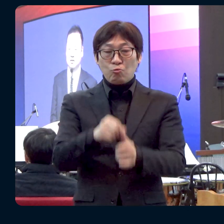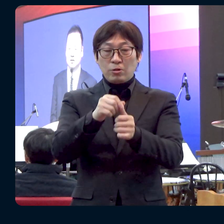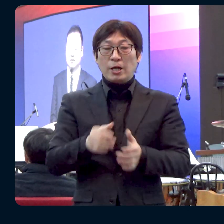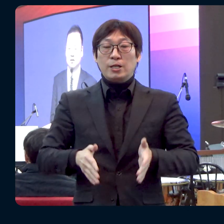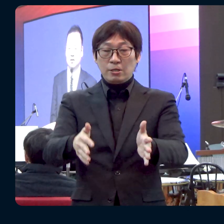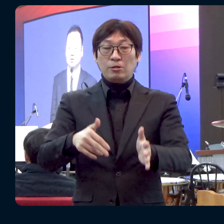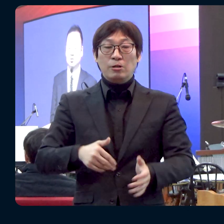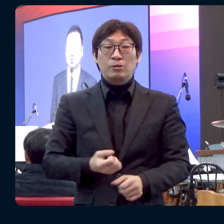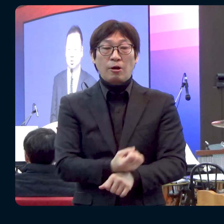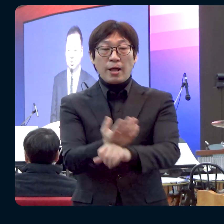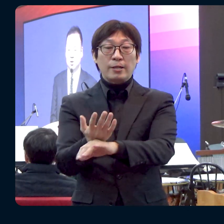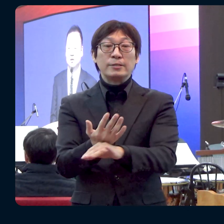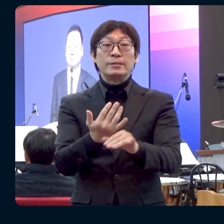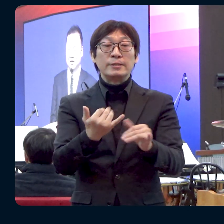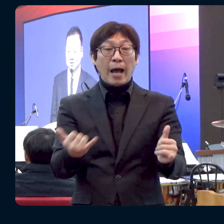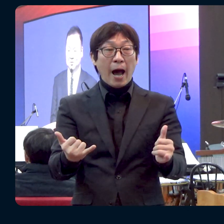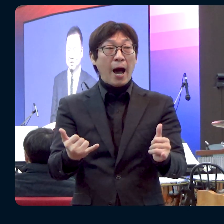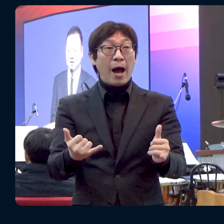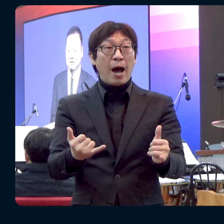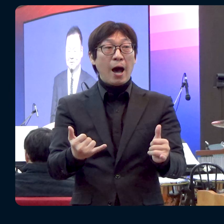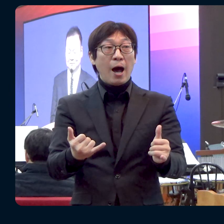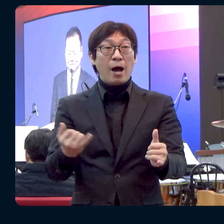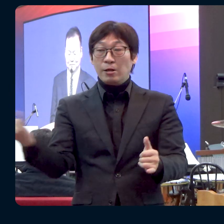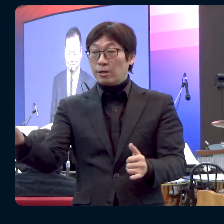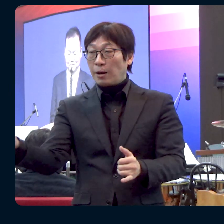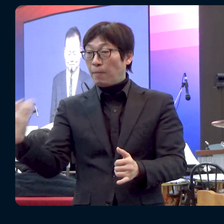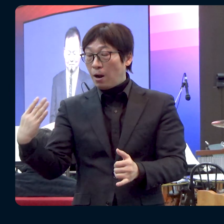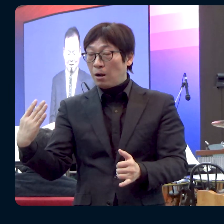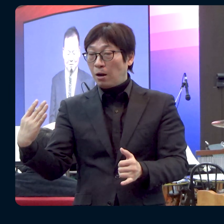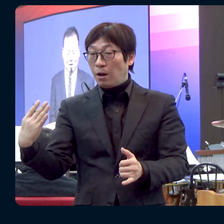그 사실을 조롱하는 말이었습니다.